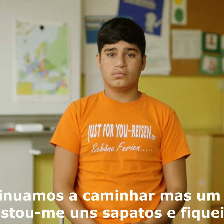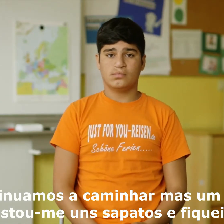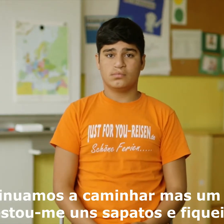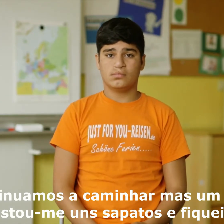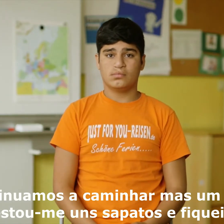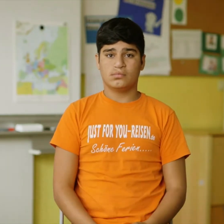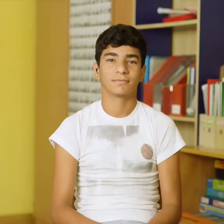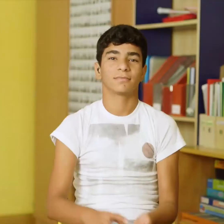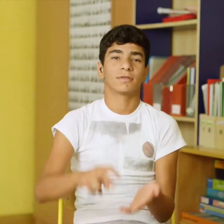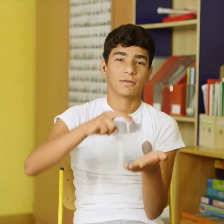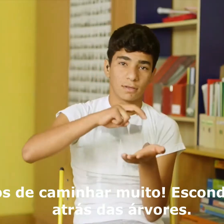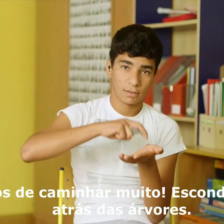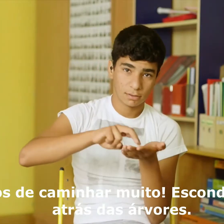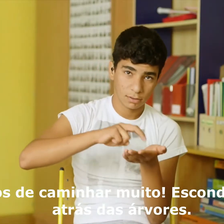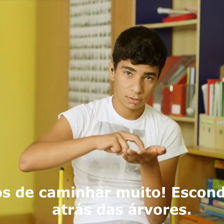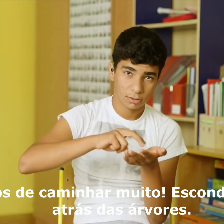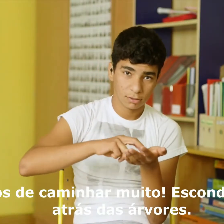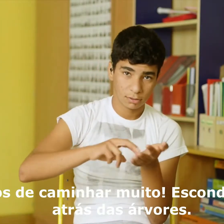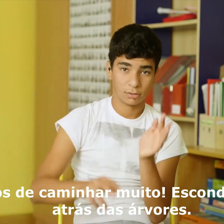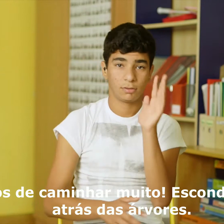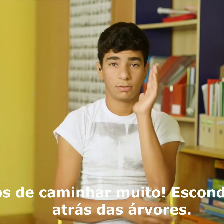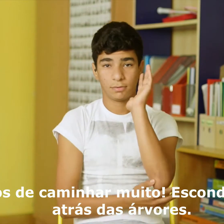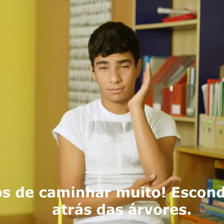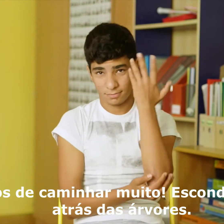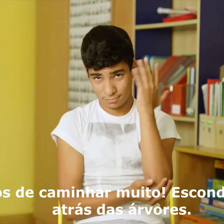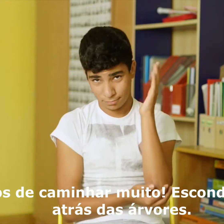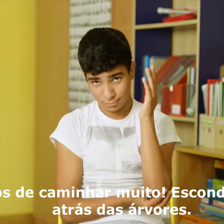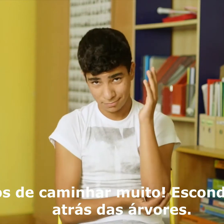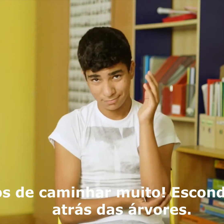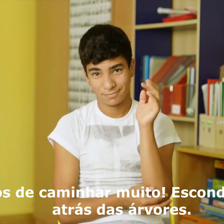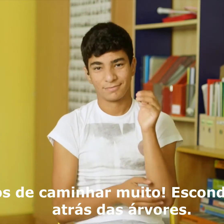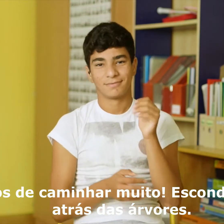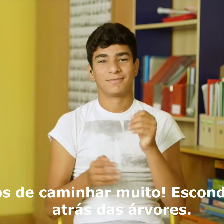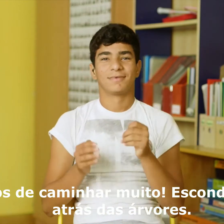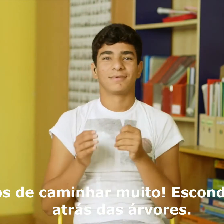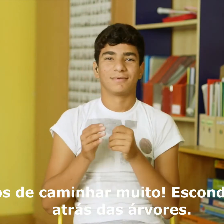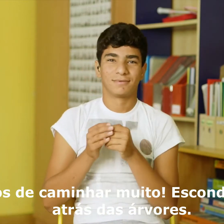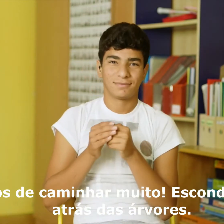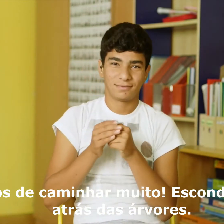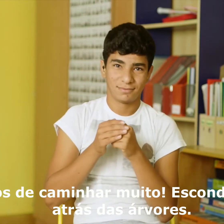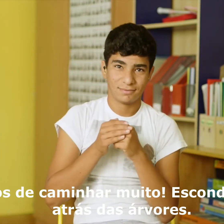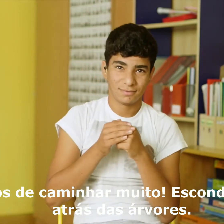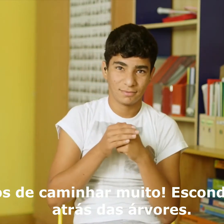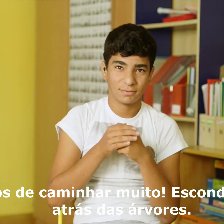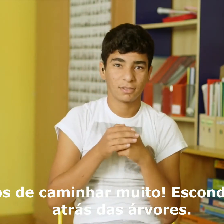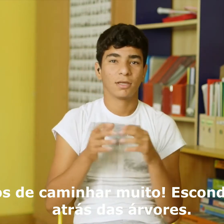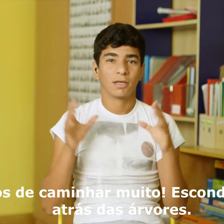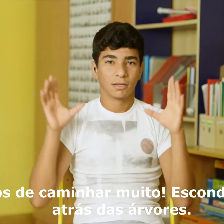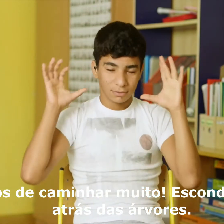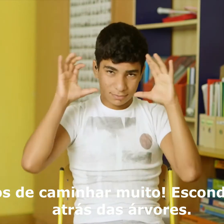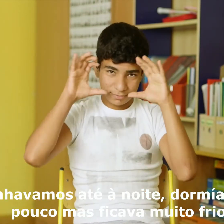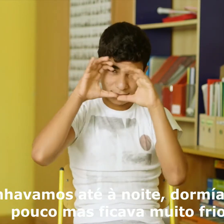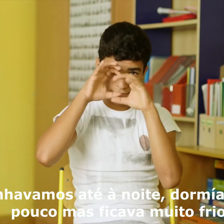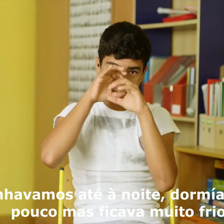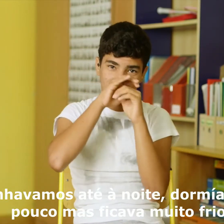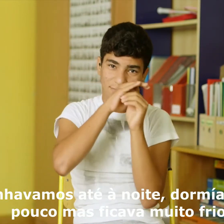descansado. Nós tivemos que caminhar muito, escondíamos-nos atrás das árvores, até